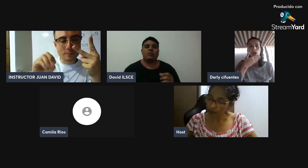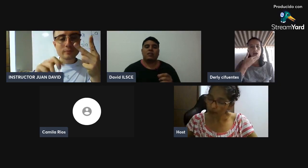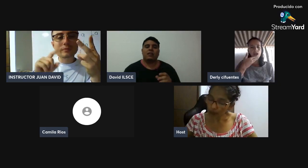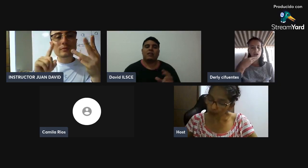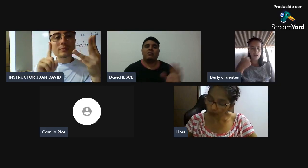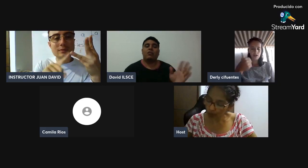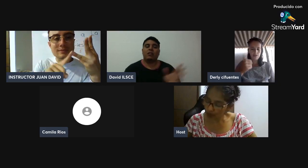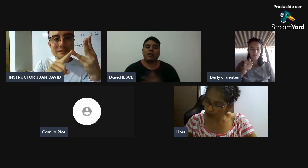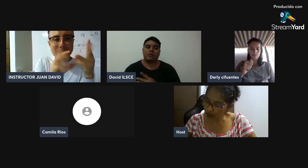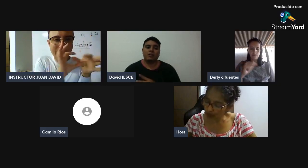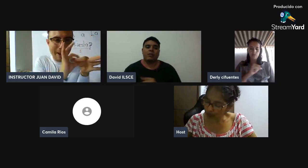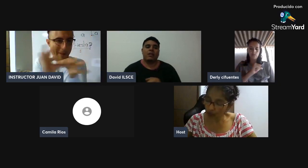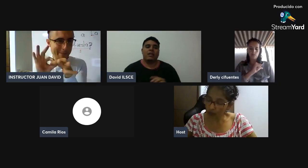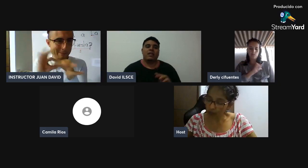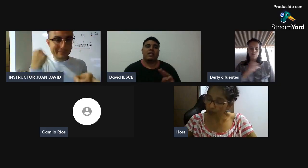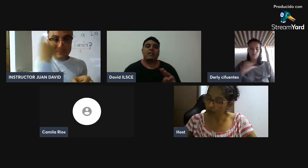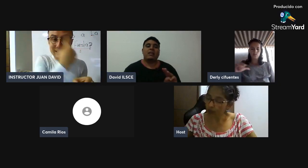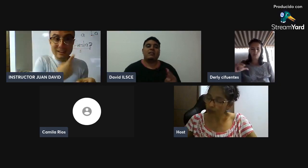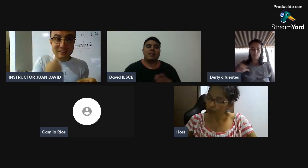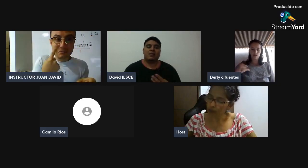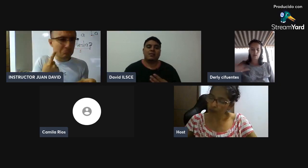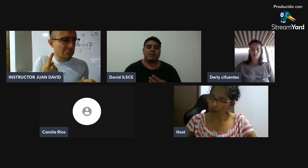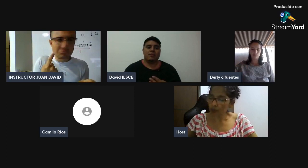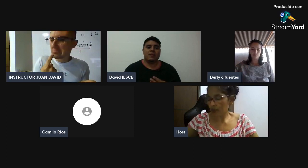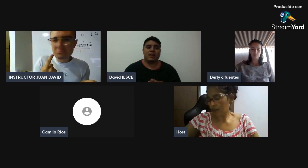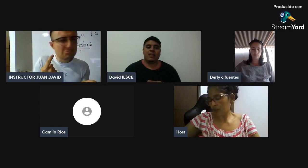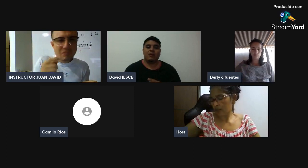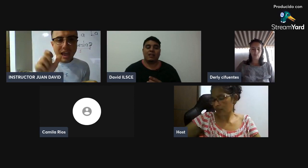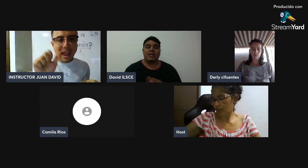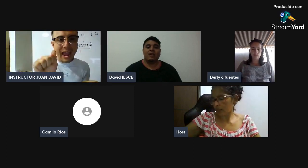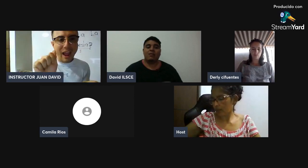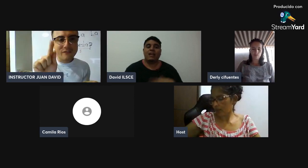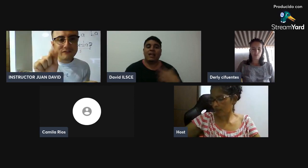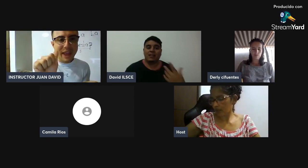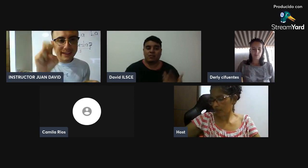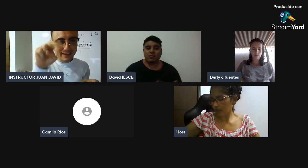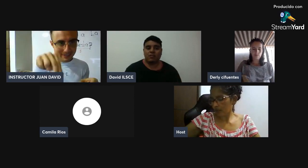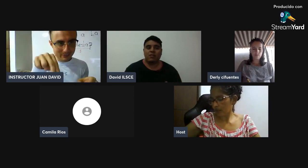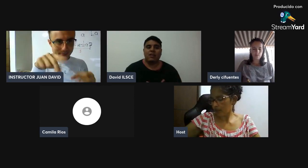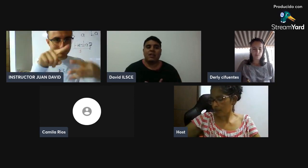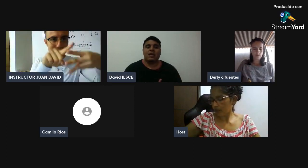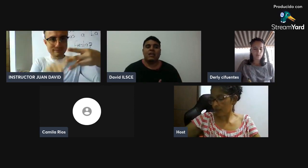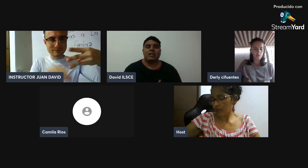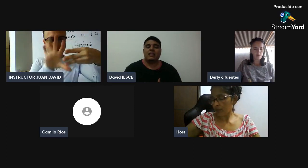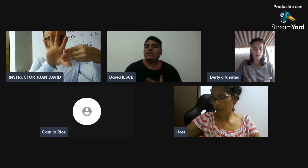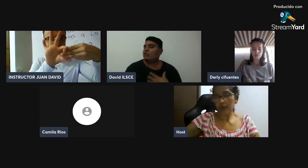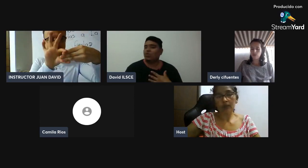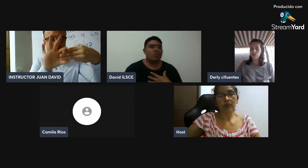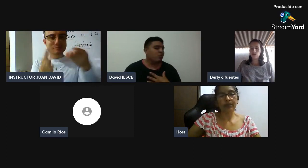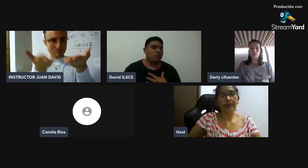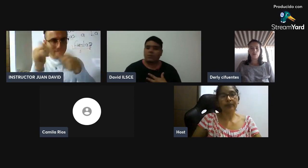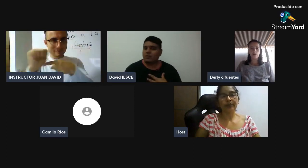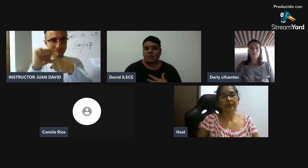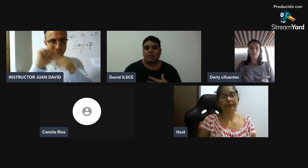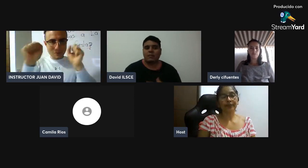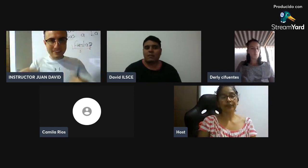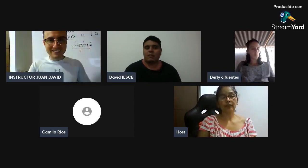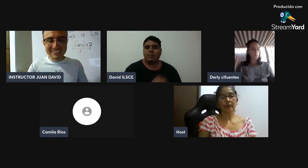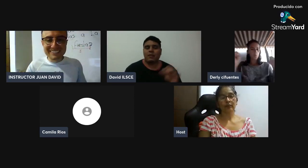soltero y tercero recuerda que con el gesto dices no y